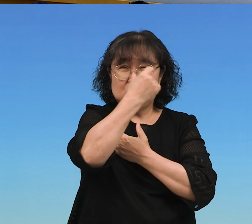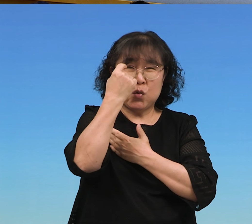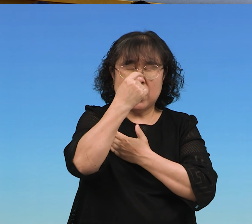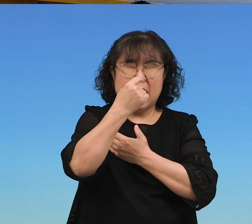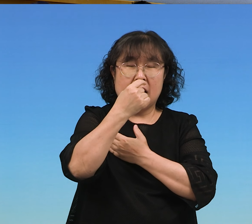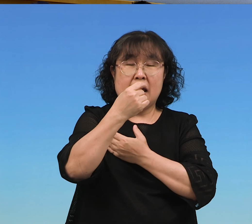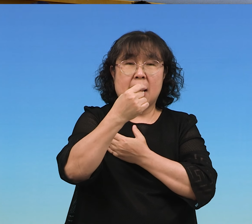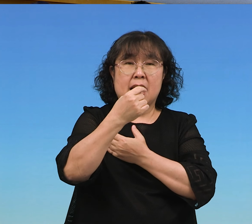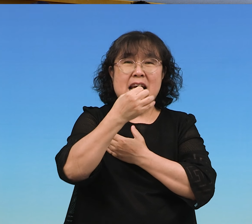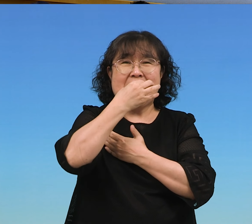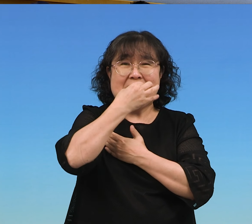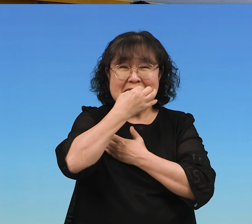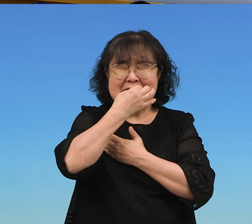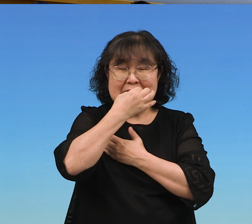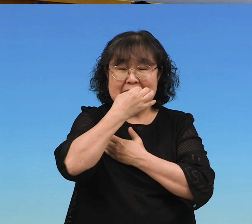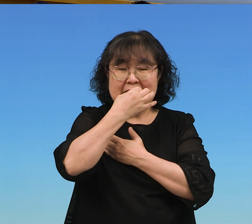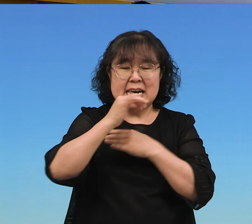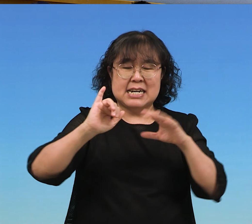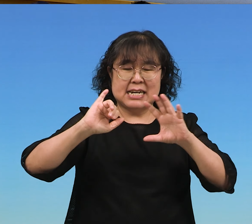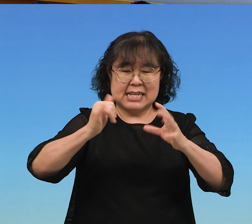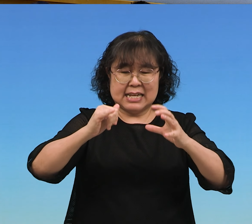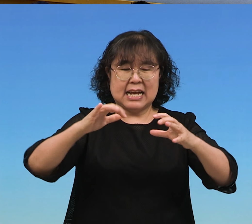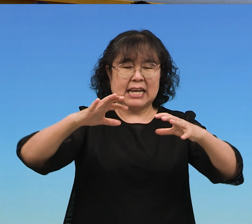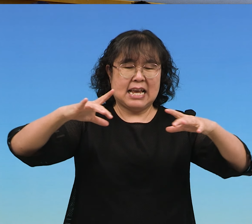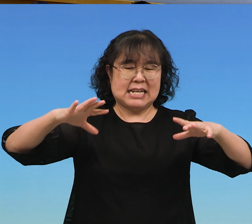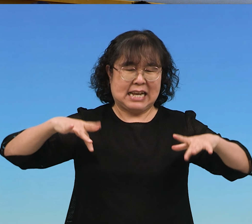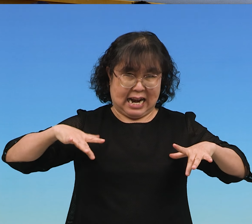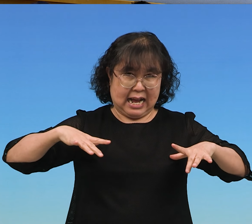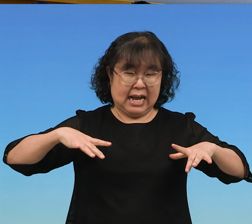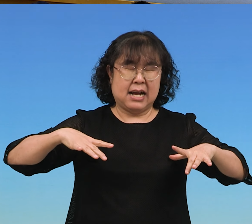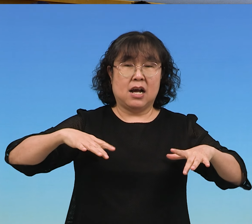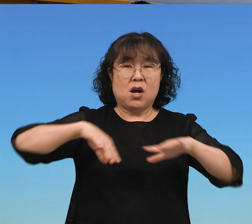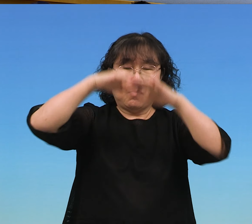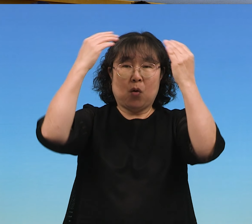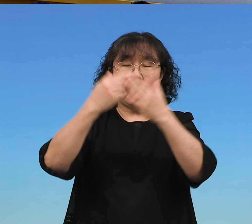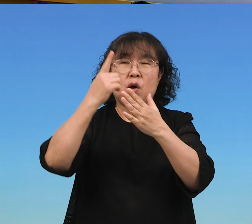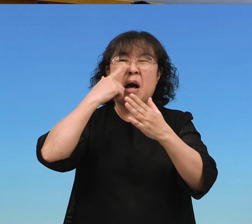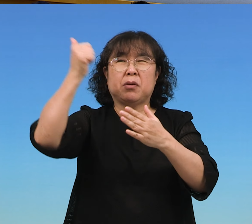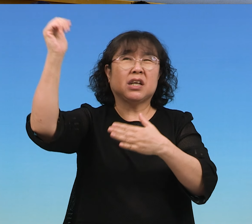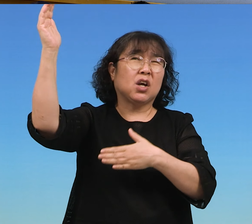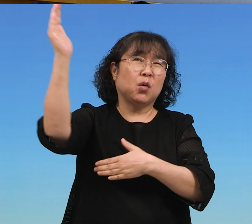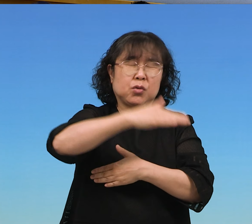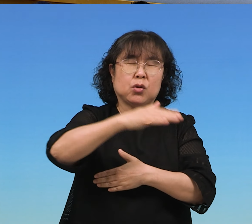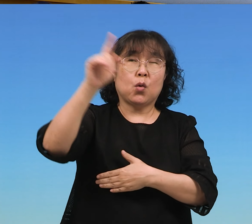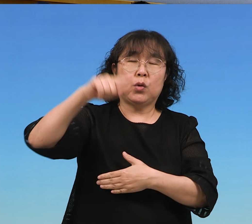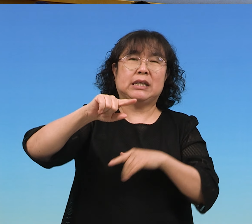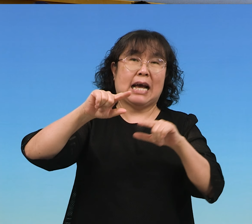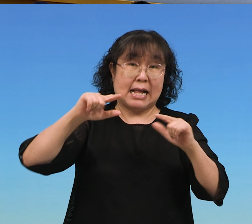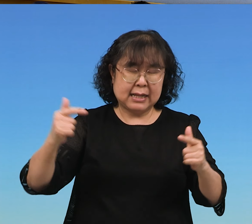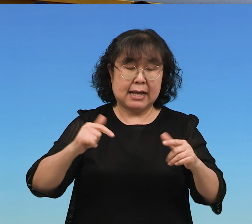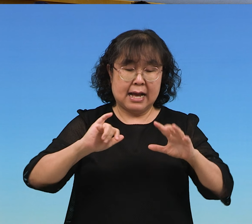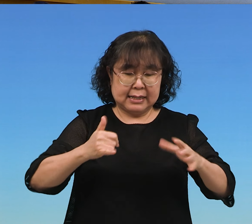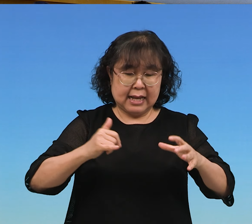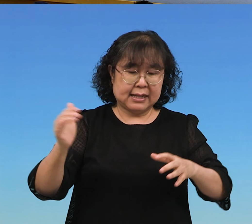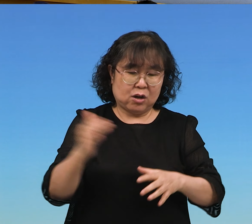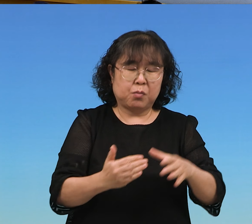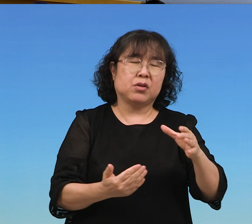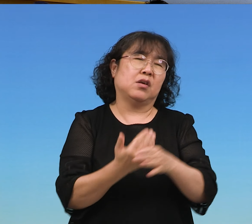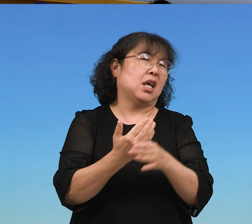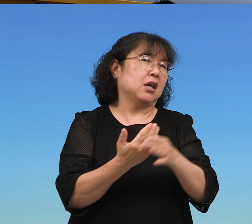육신의 정욕과 안목의 정욕과 이생의 자랑이니 다 아버지께로부터 온 것이 아니오 세상으로부터 온